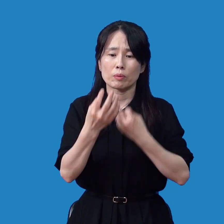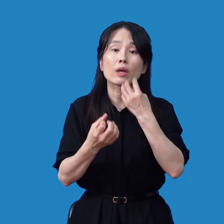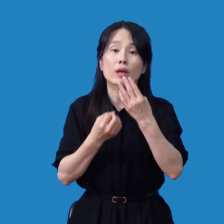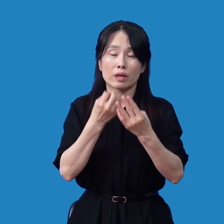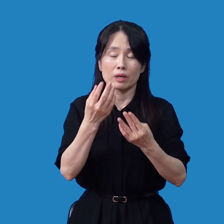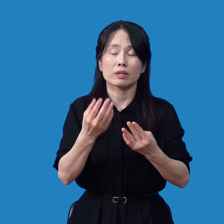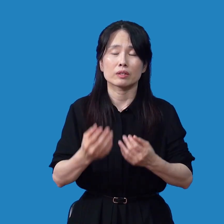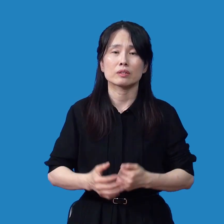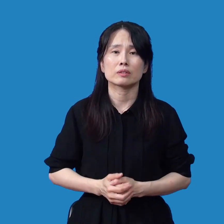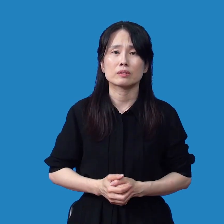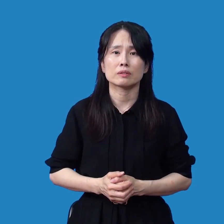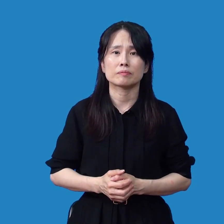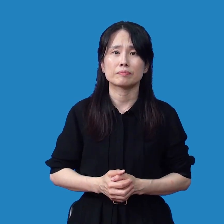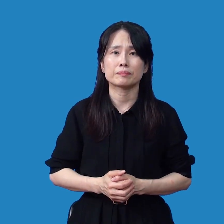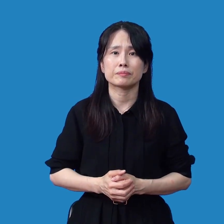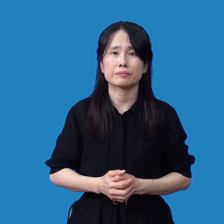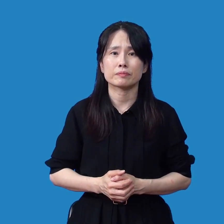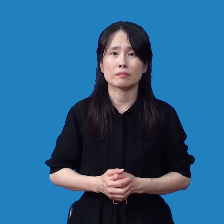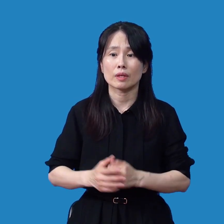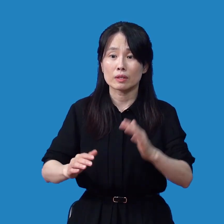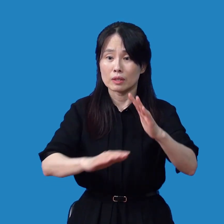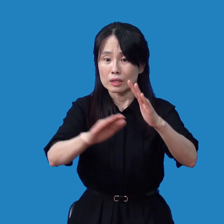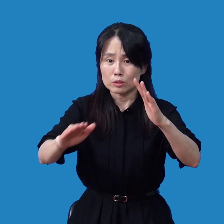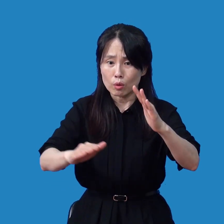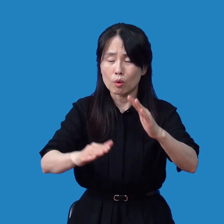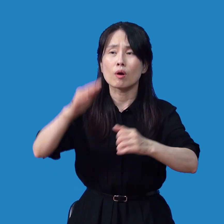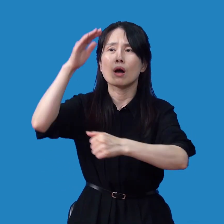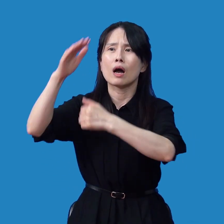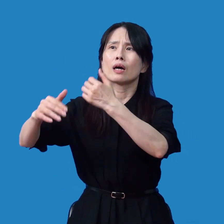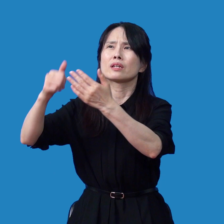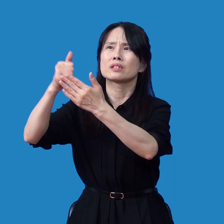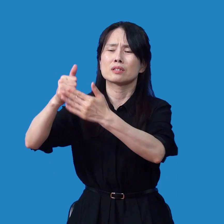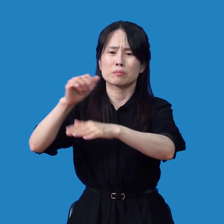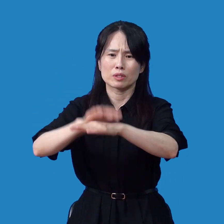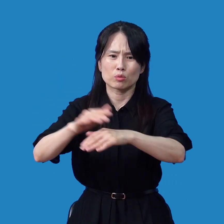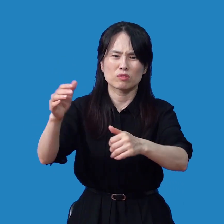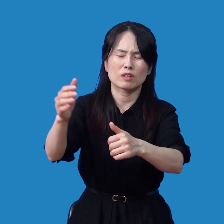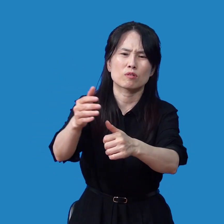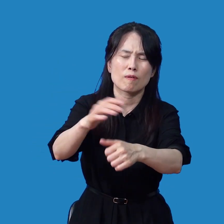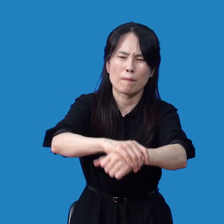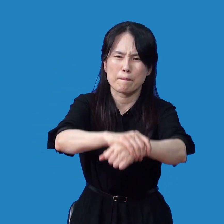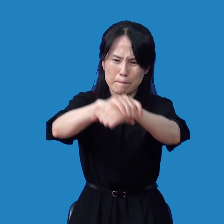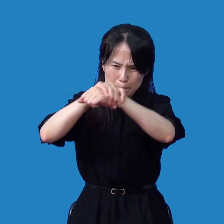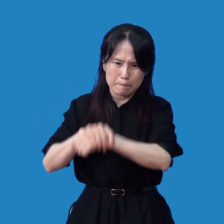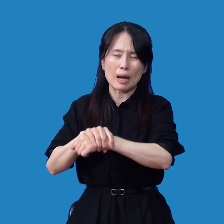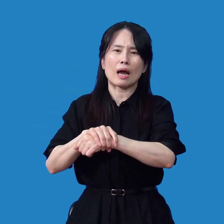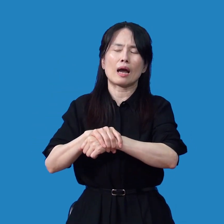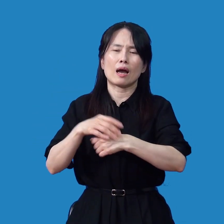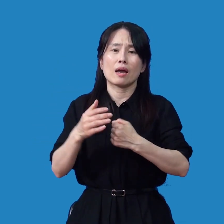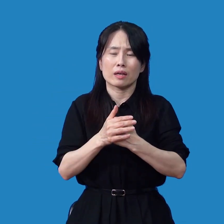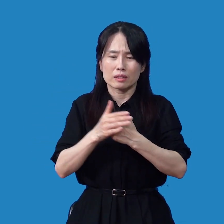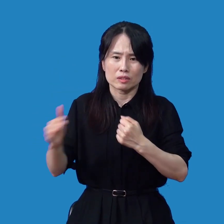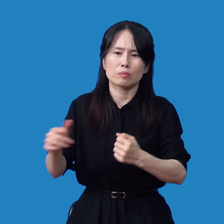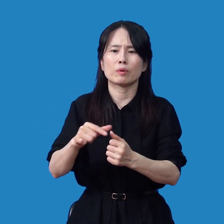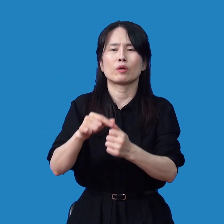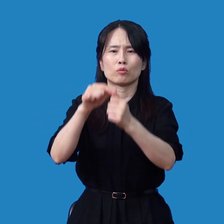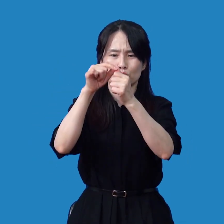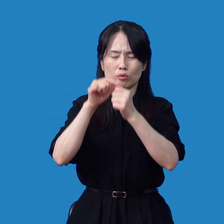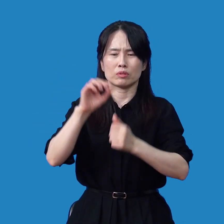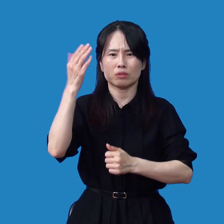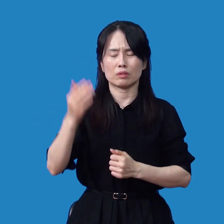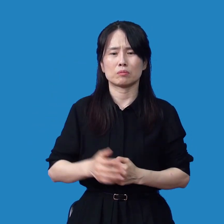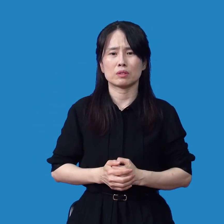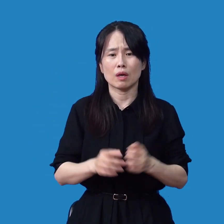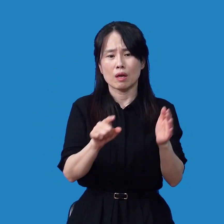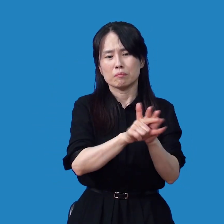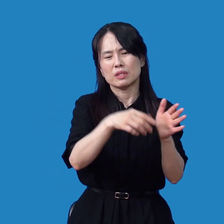여러분, 그 가정도 하나님이 손을 잡고 확 끄집어낸 거 아닙니까? 불신